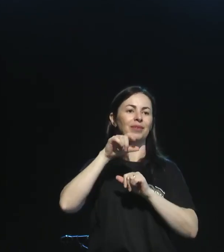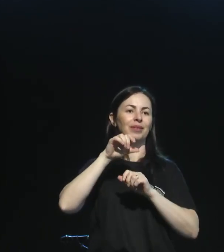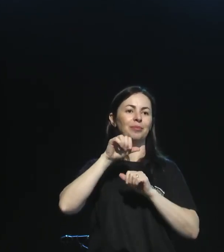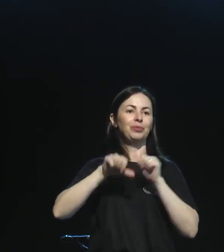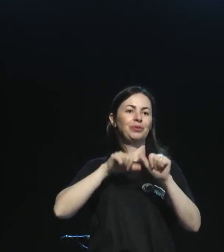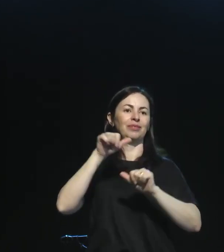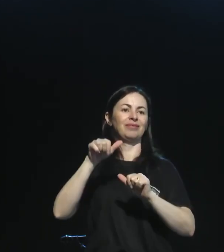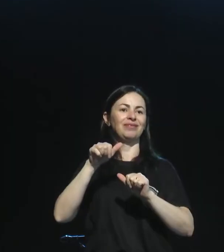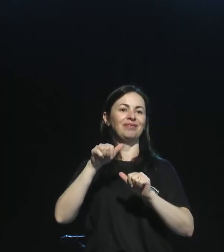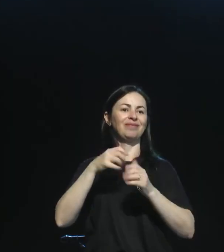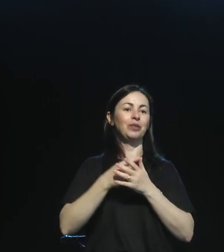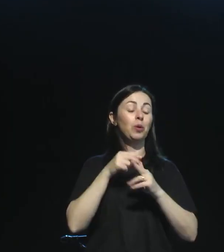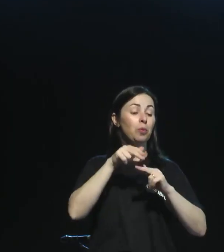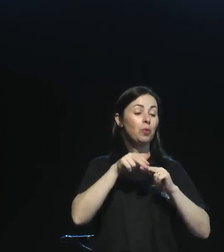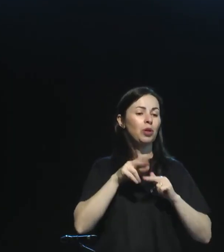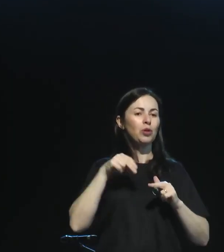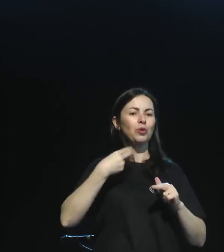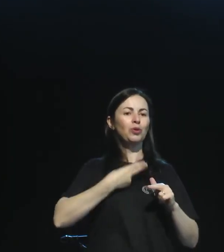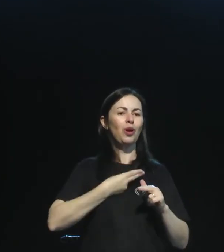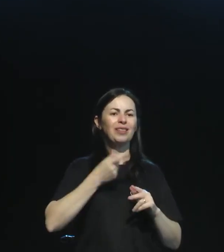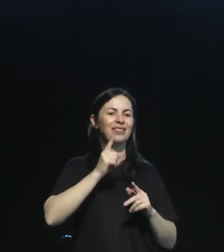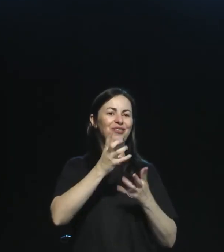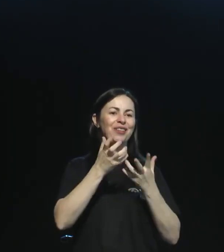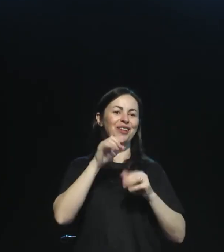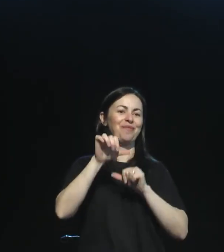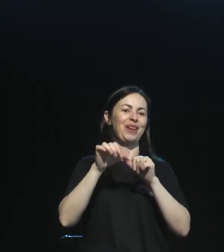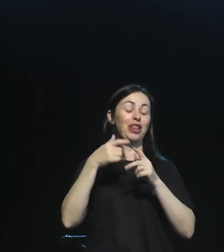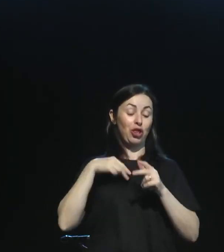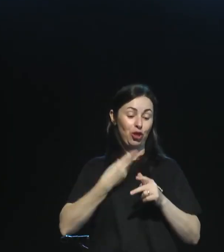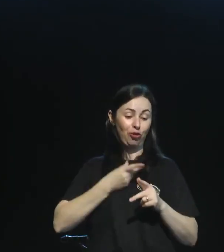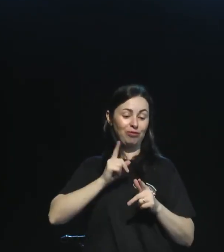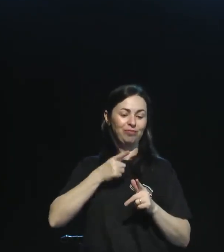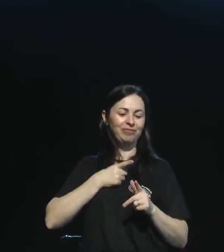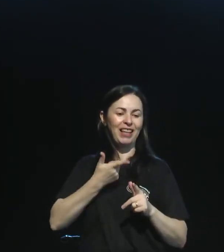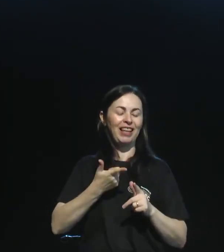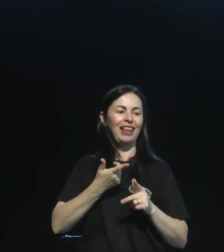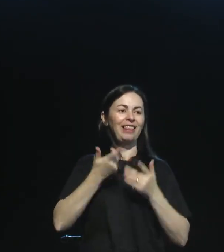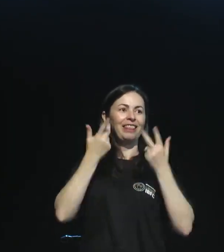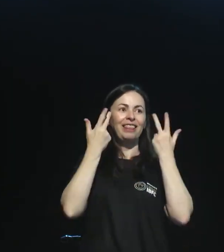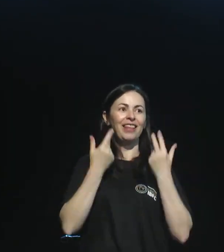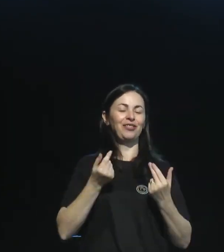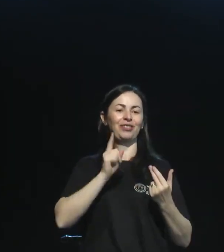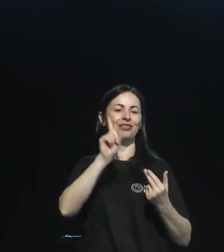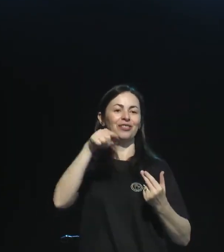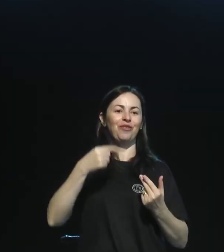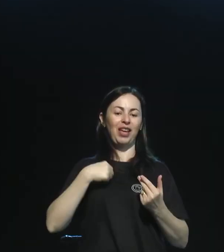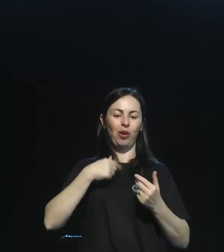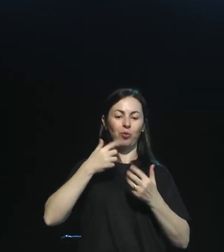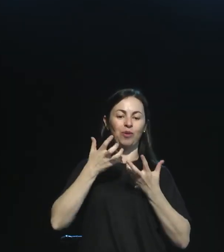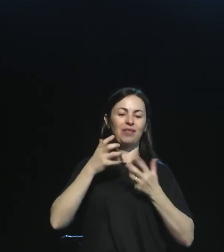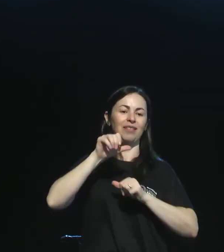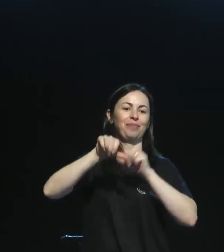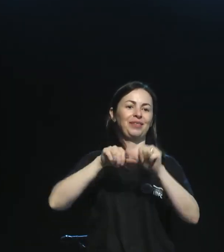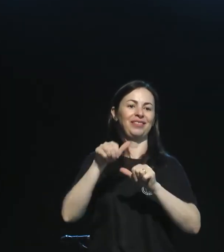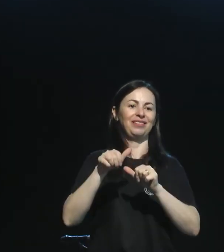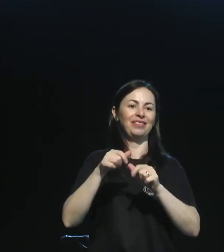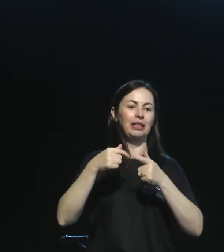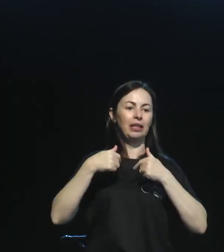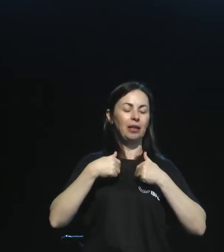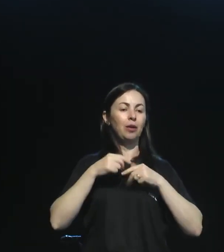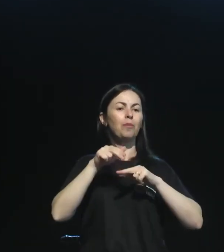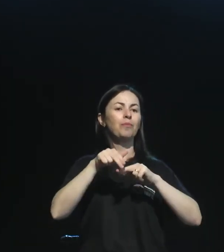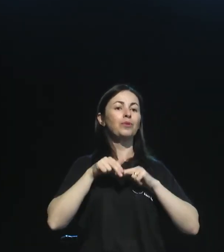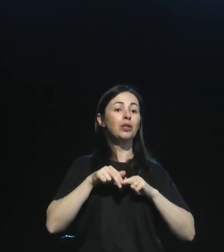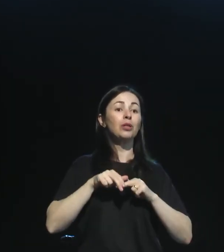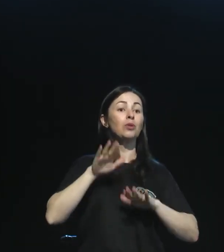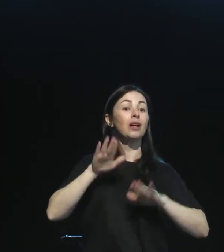nossa verdade. Por isso que a minha verdade é atraente. Por isso que às vezes Deus usa a minha esposa do meu lado